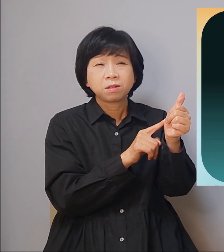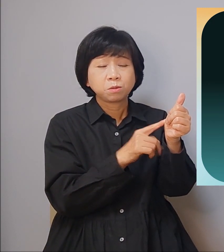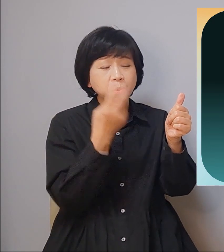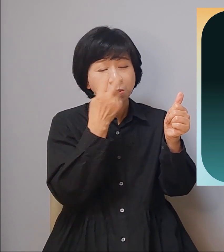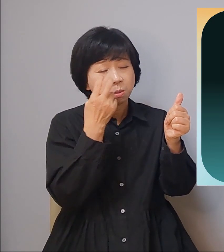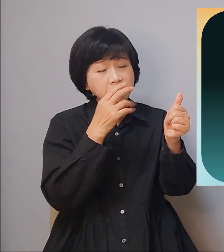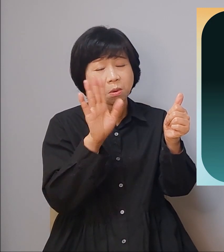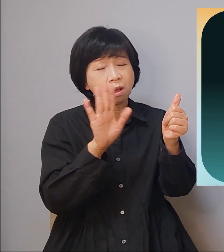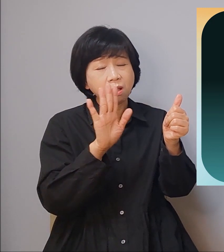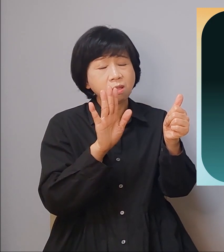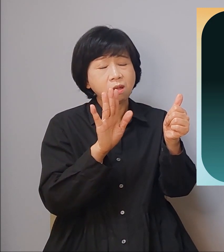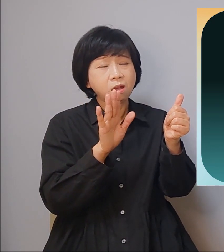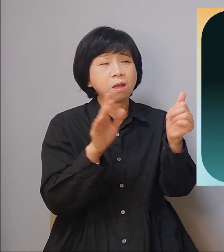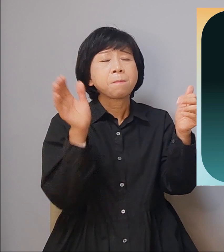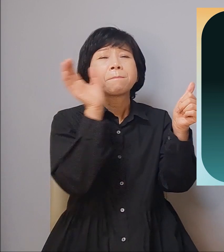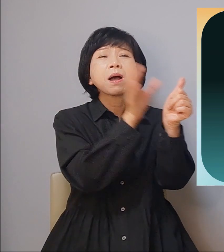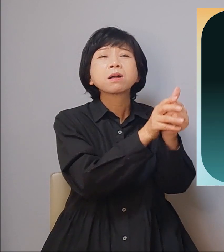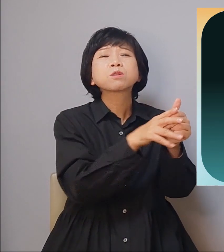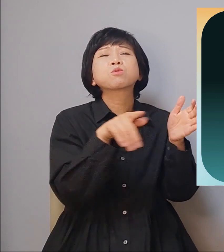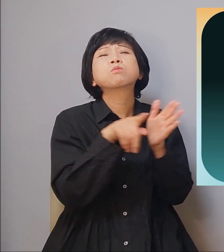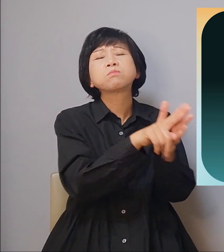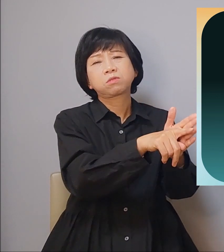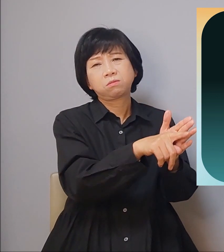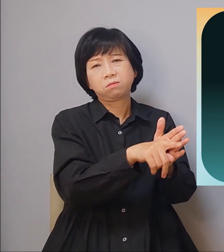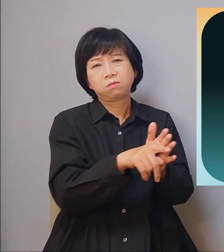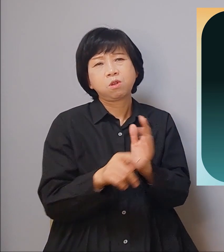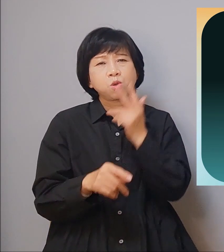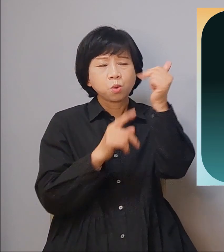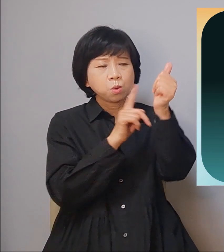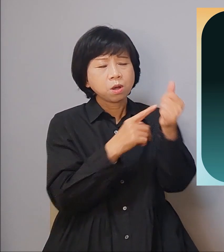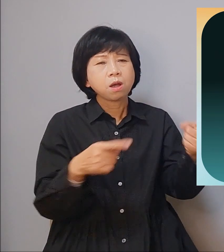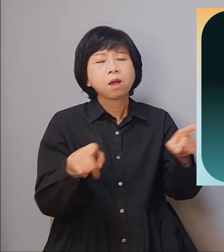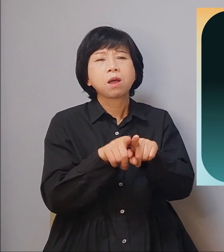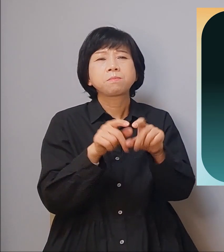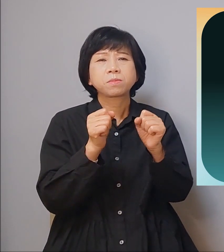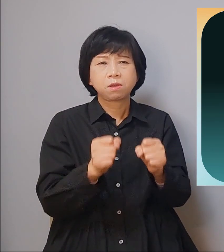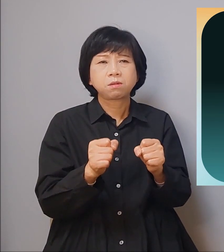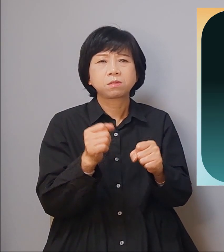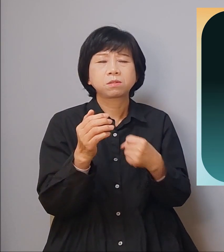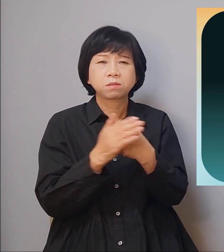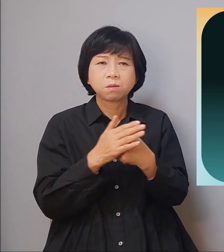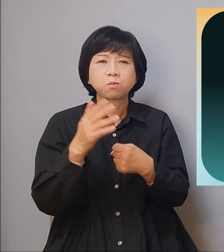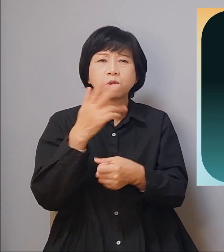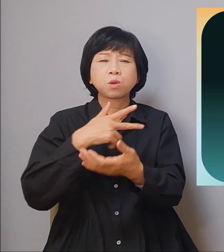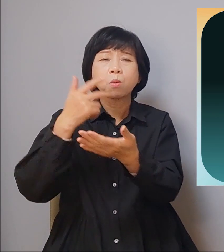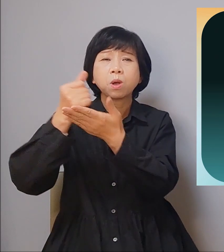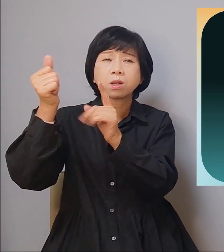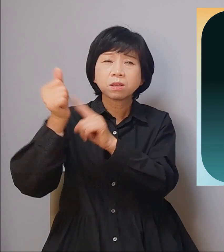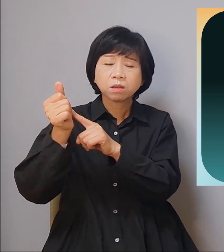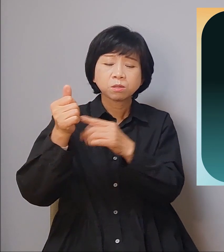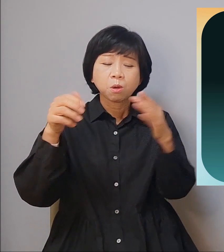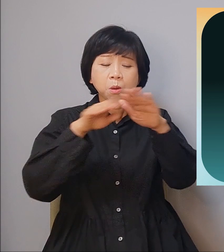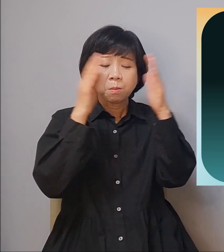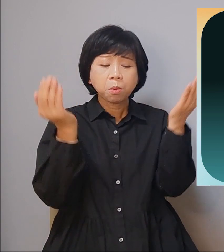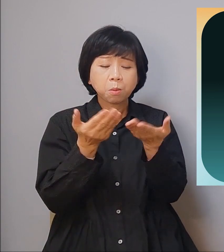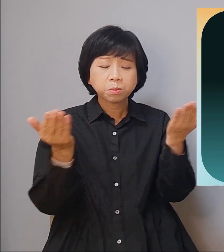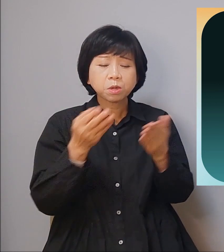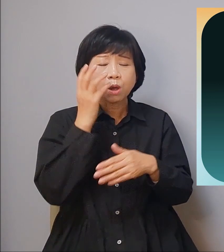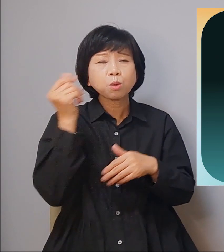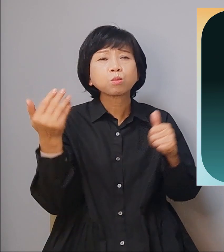살펴보지 아니하였으니까, 다 맡겼으니까요. 이는 여호와께서 요셉과 함께 하심이라 여호와께서 그를 범사에